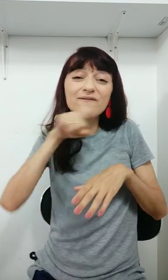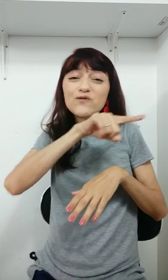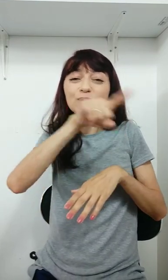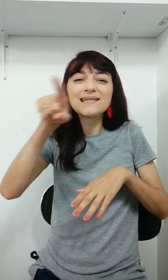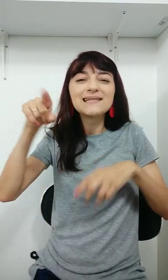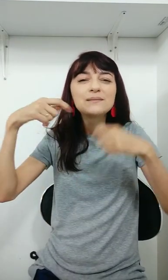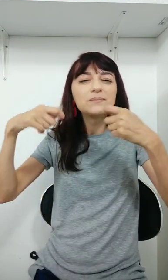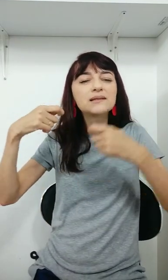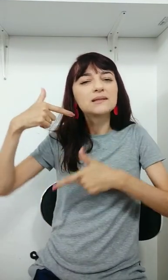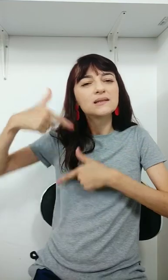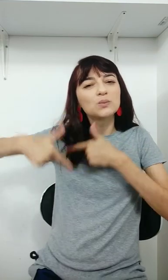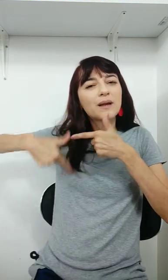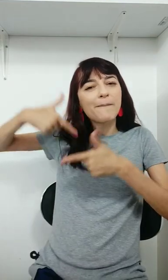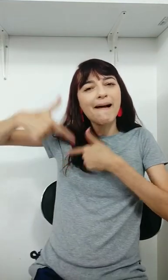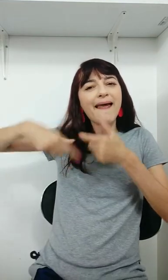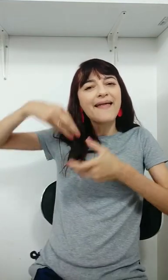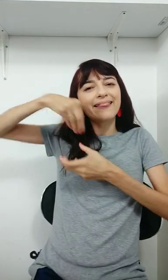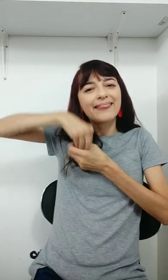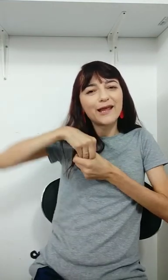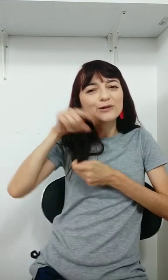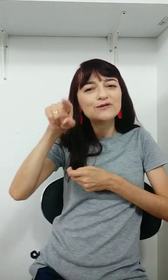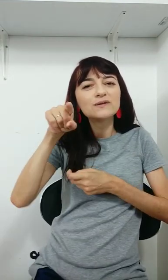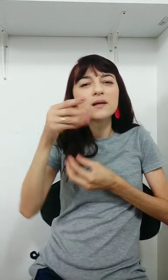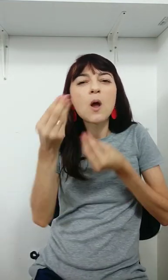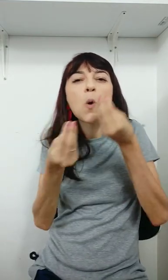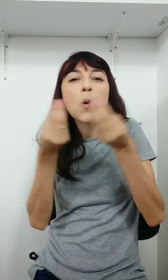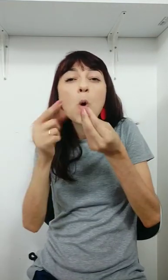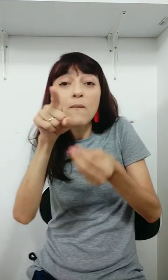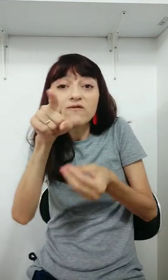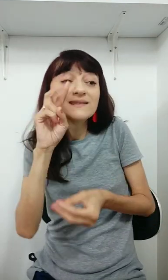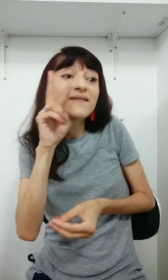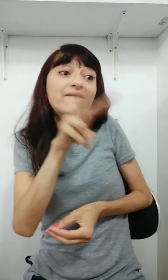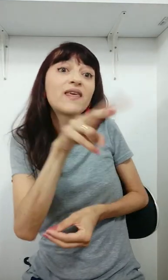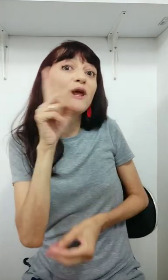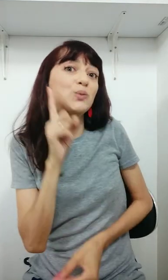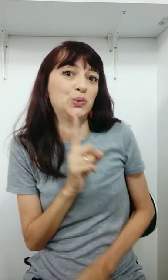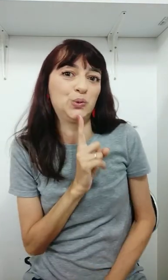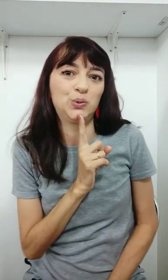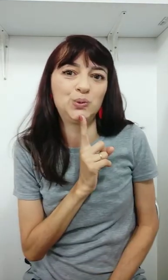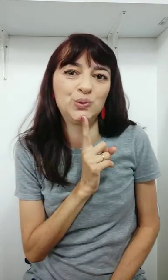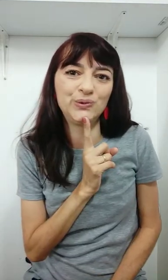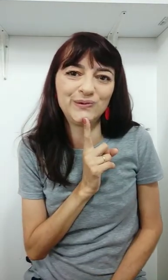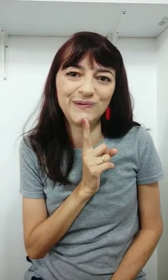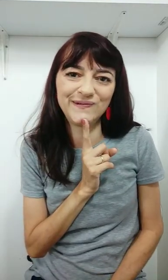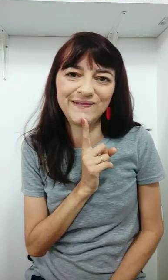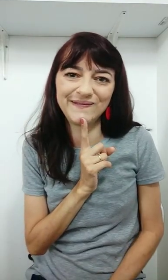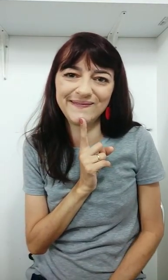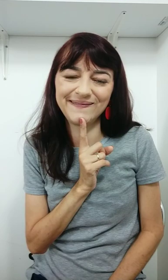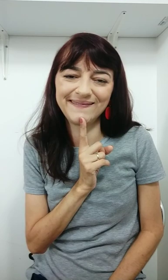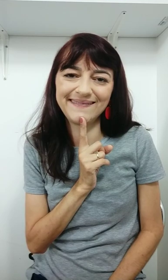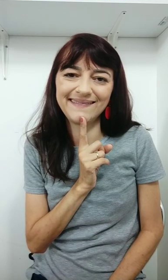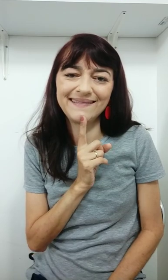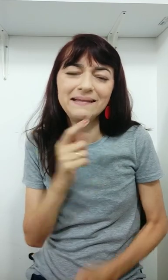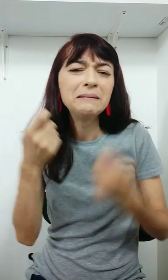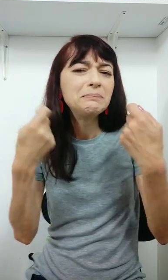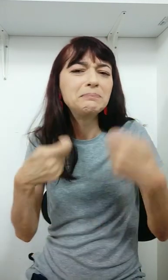mundo de uma forma diferente da sua. Você percebe de uma forma auditiva, não é verdade? Ele percebe de uma forma visual.